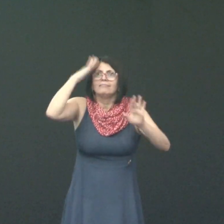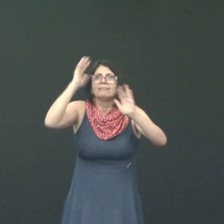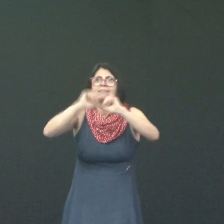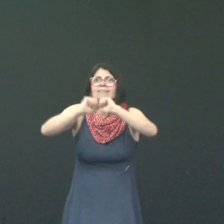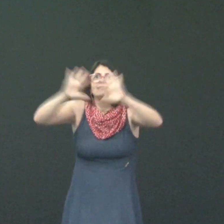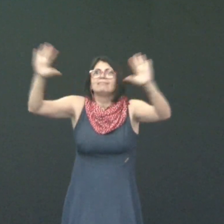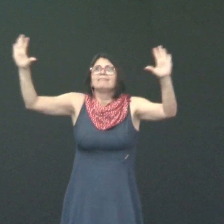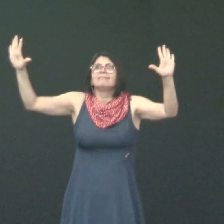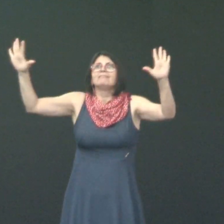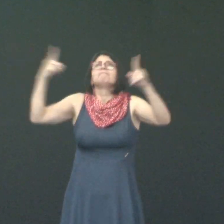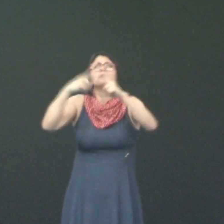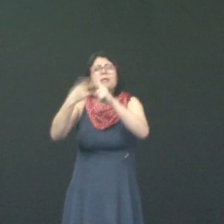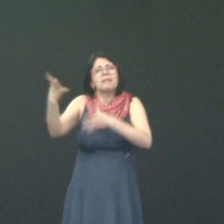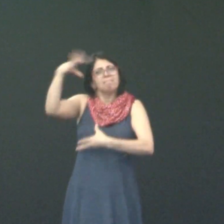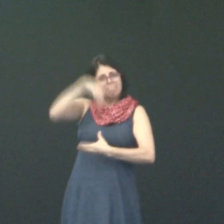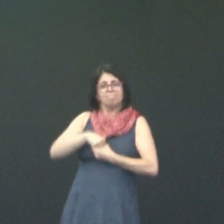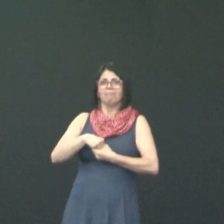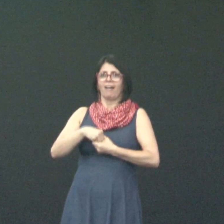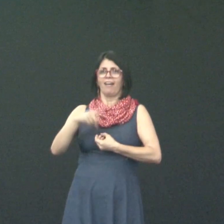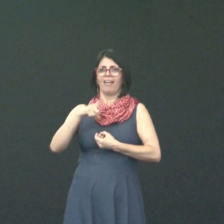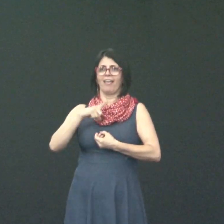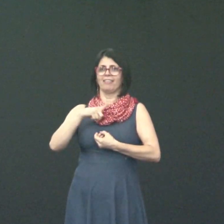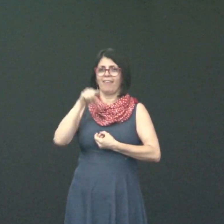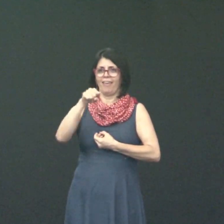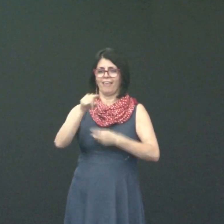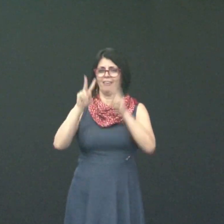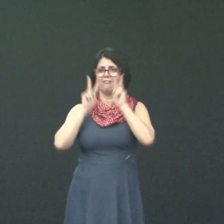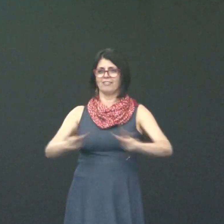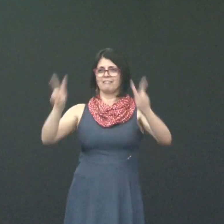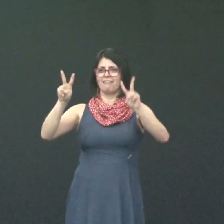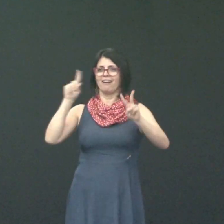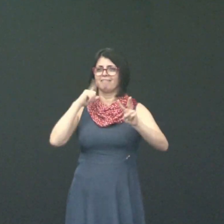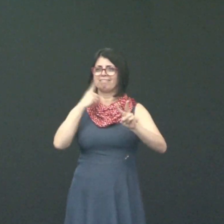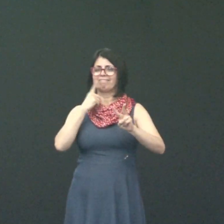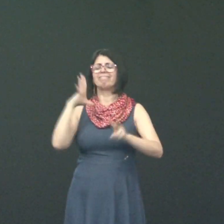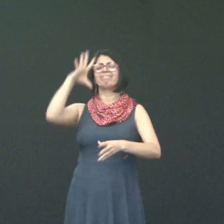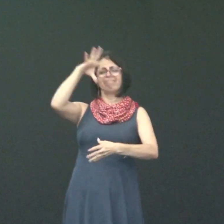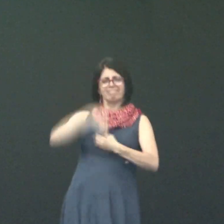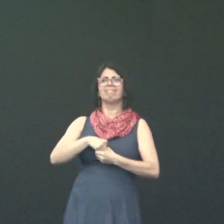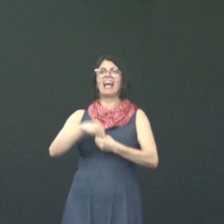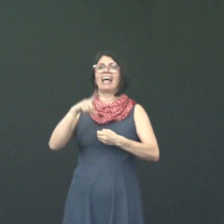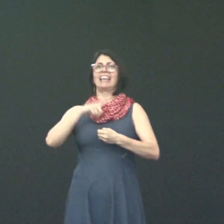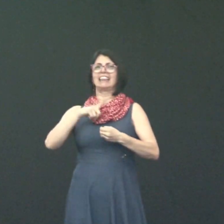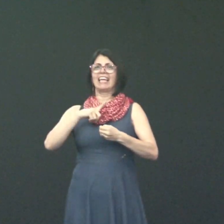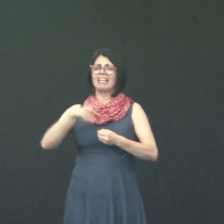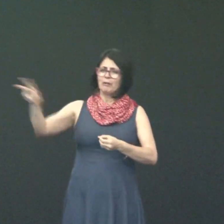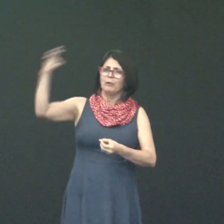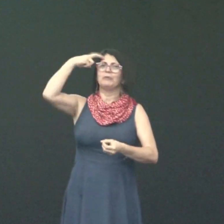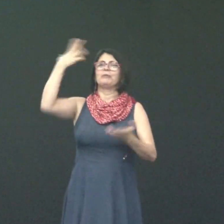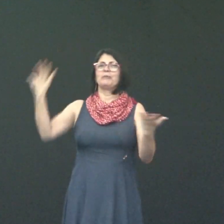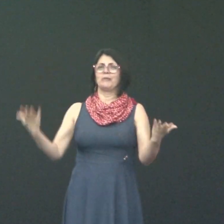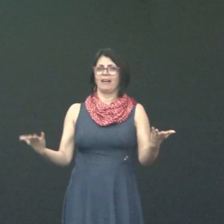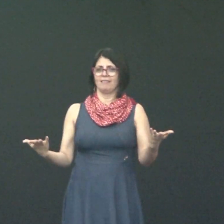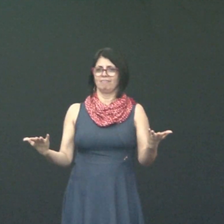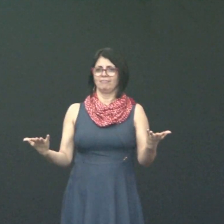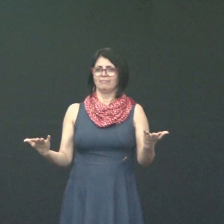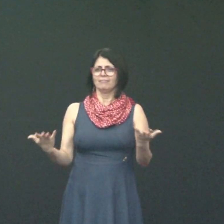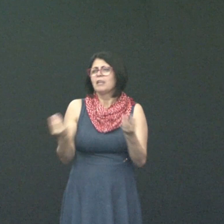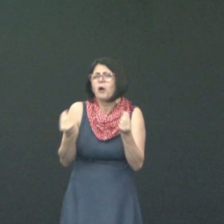sua fala visual ampla, aberta, porque já internalizou a visualidade surda, a questão da